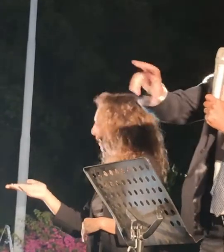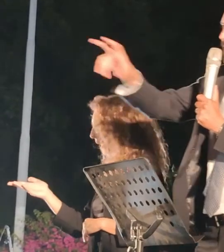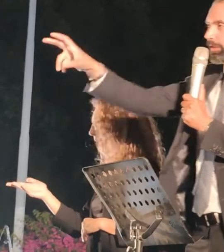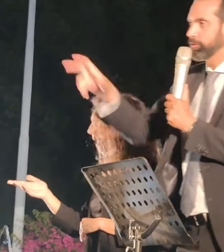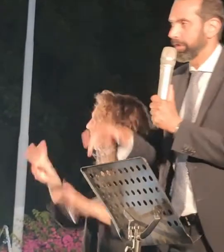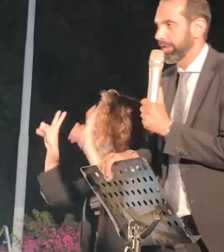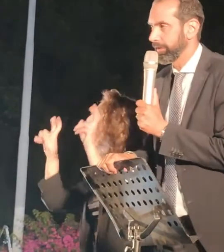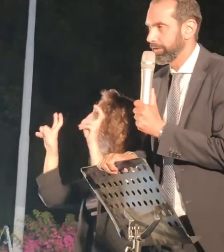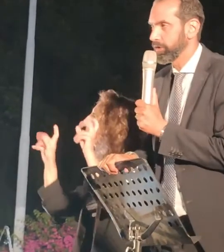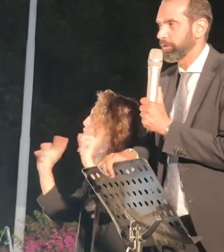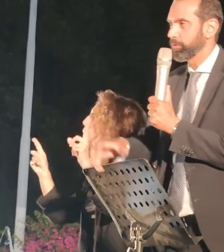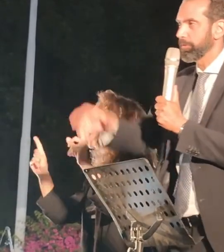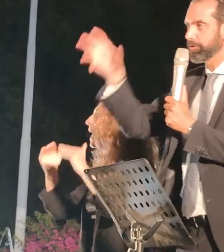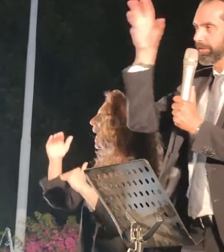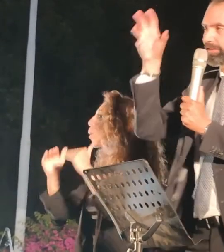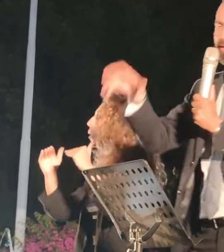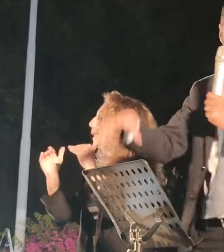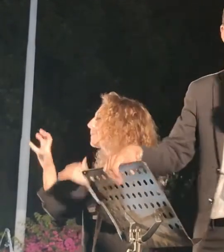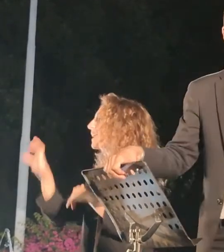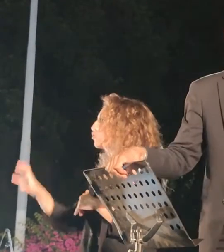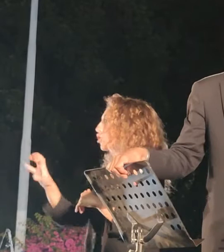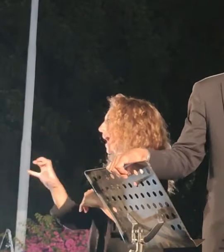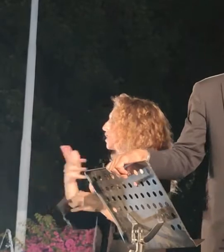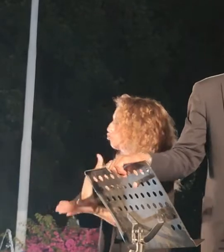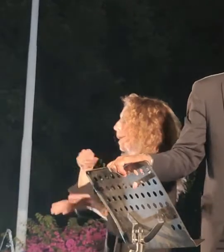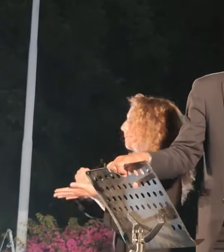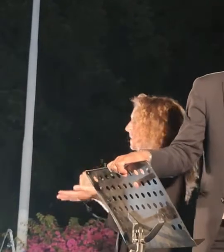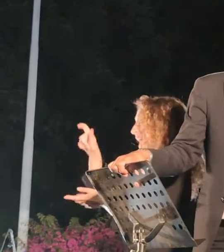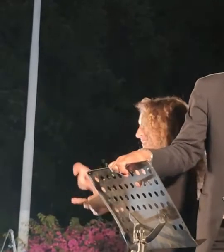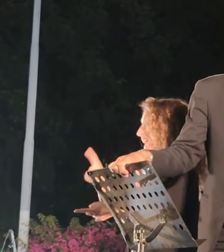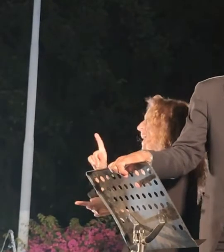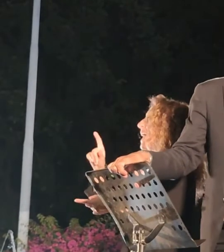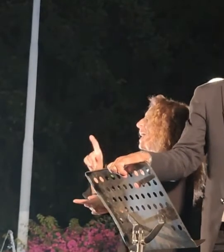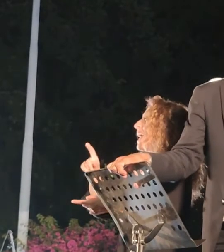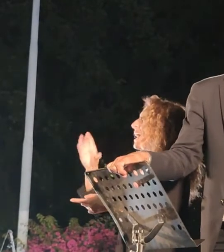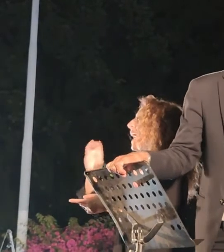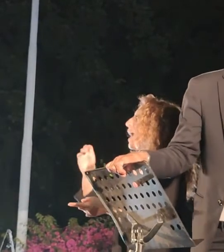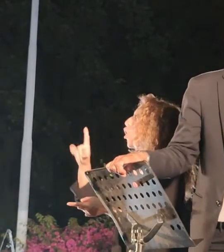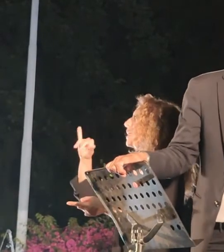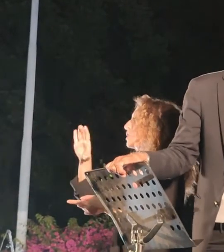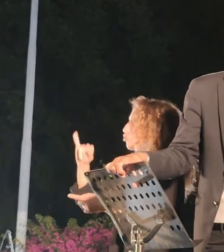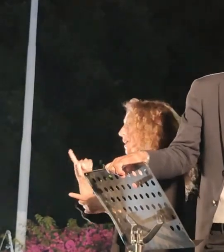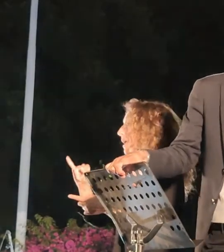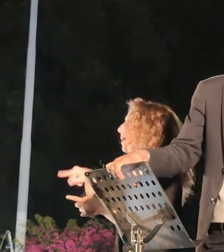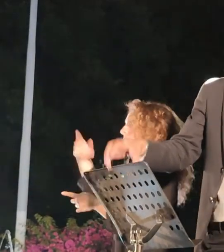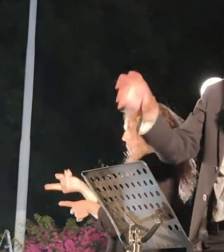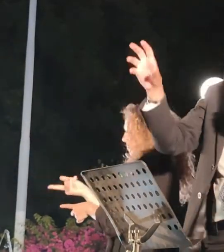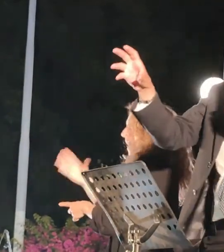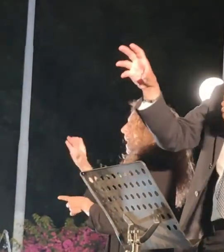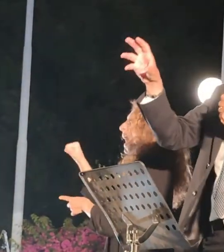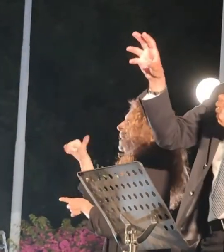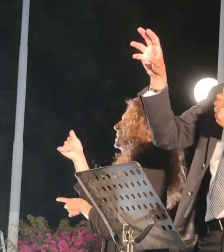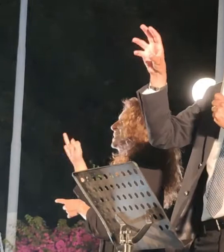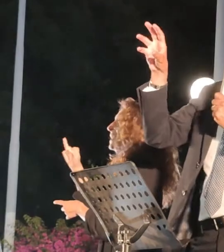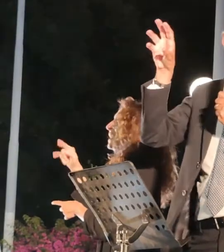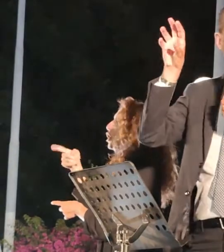degli equilibri regionali. C'erano 2 mostri sacri, c'erano Cracovici e Castiglione. Alla